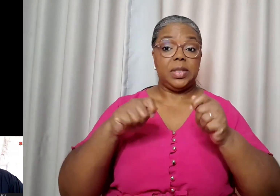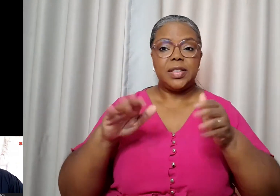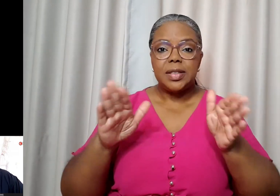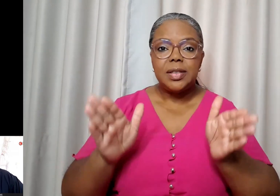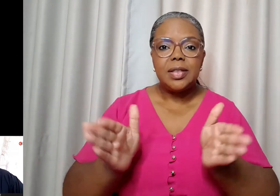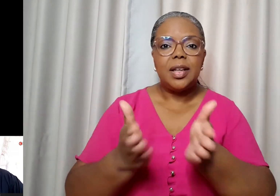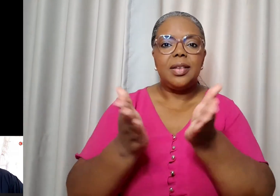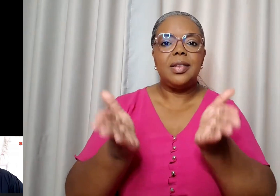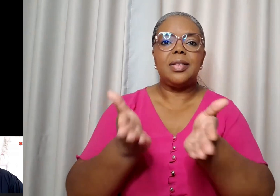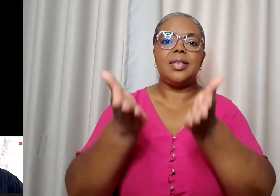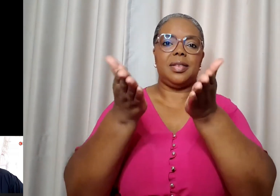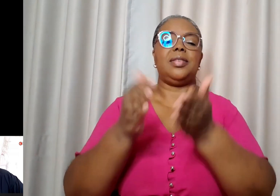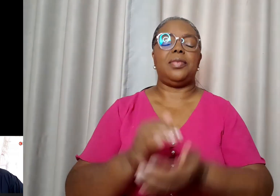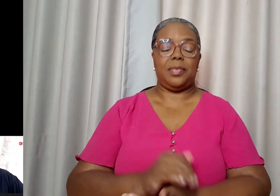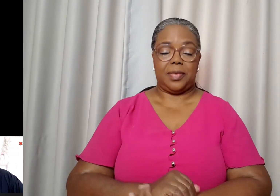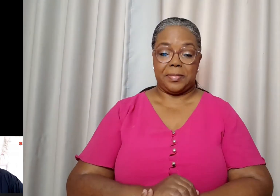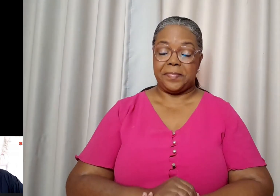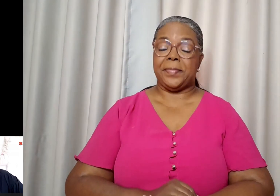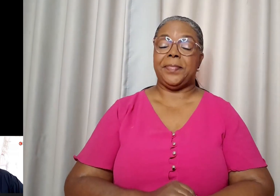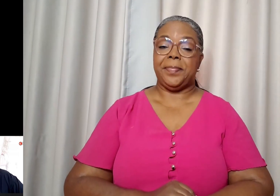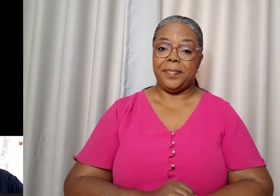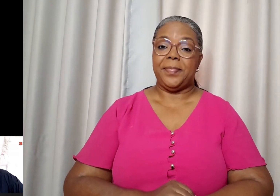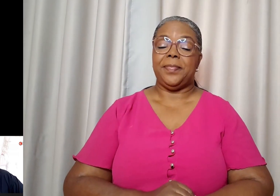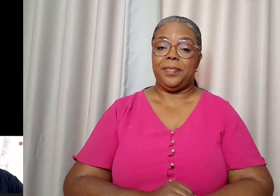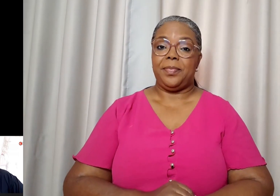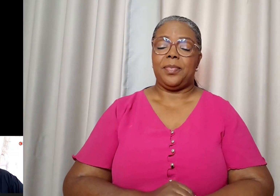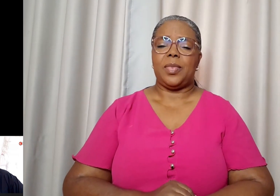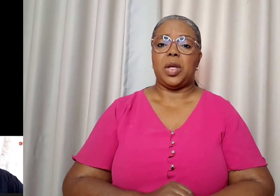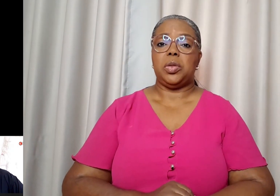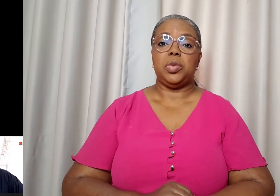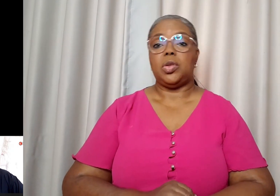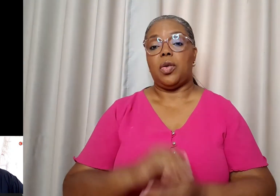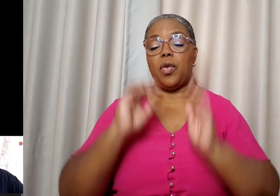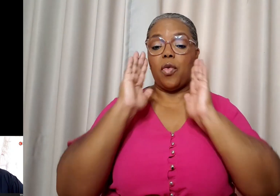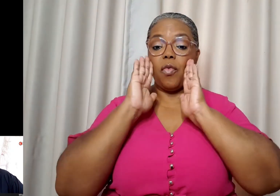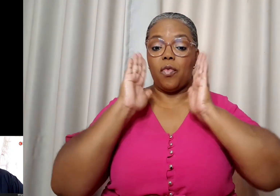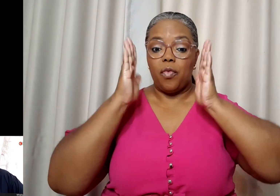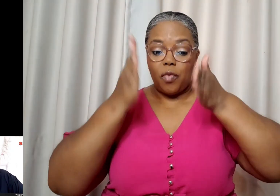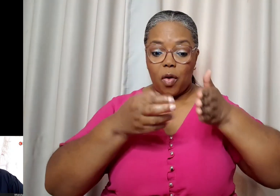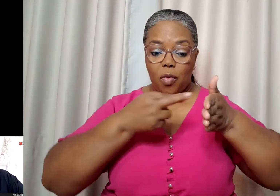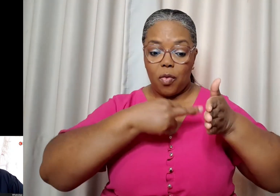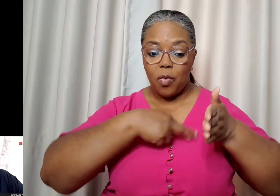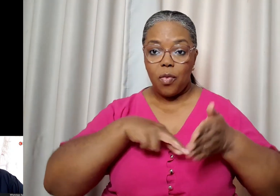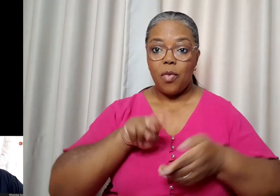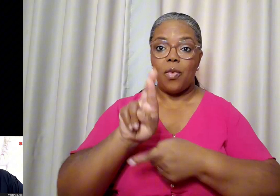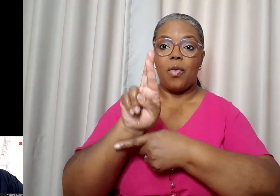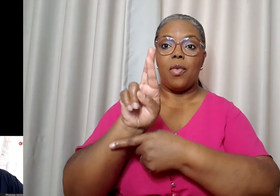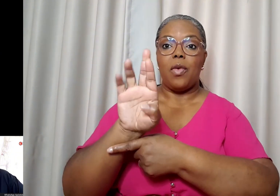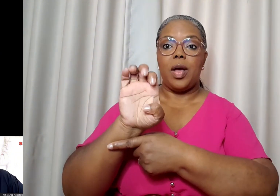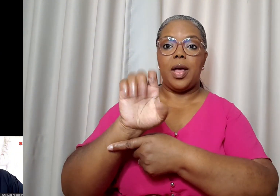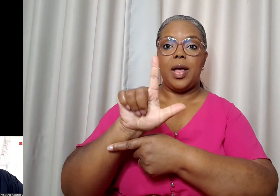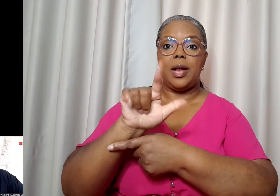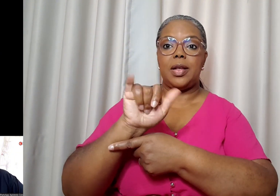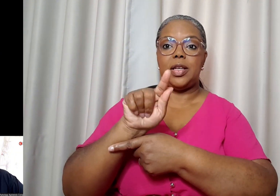a despeito de uma religião que, na verdade, é uma mentira.